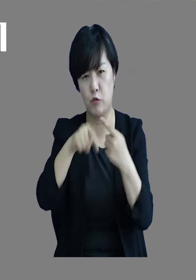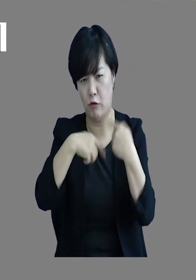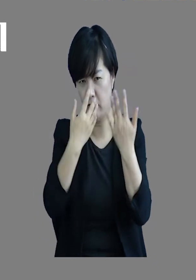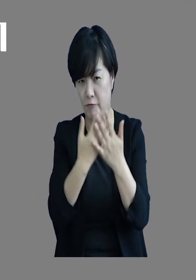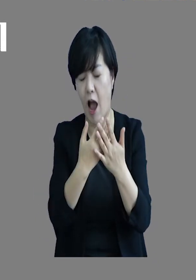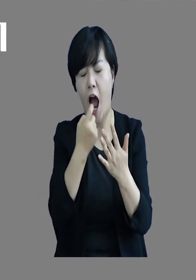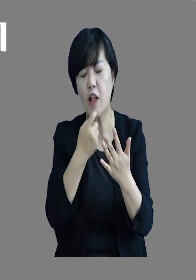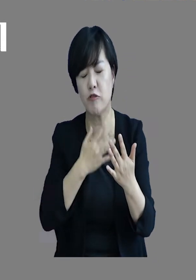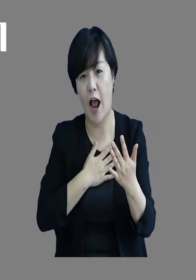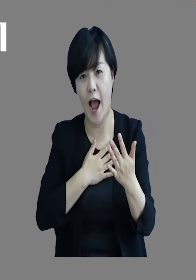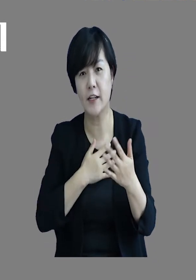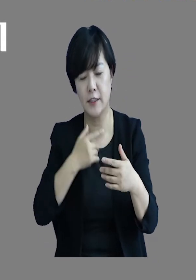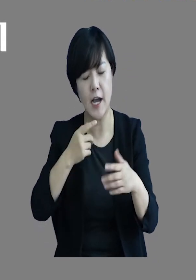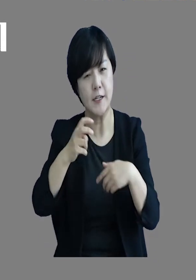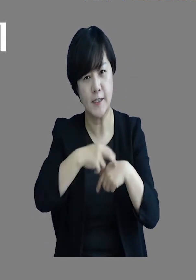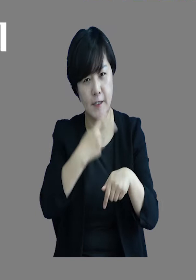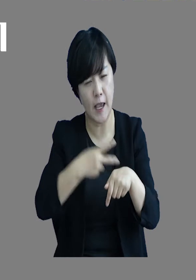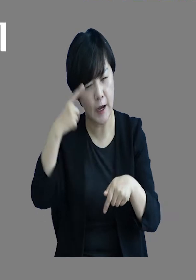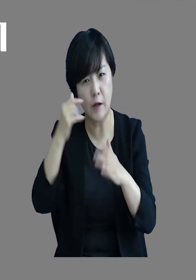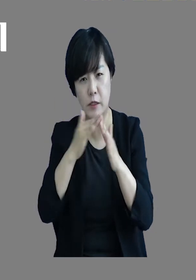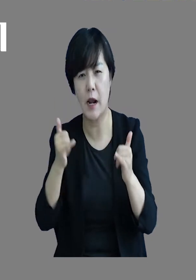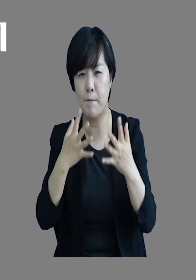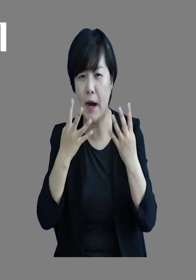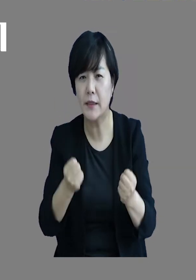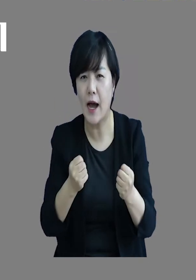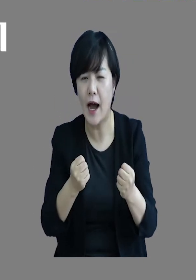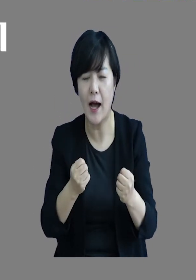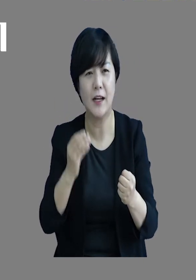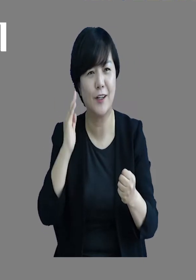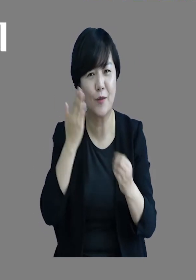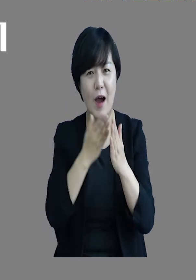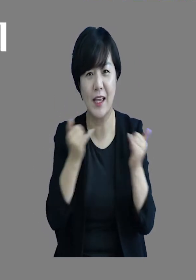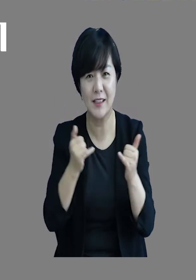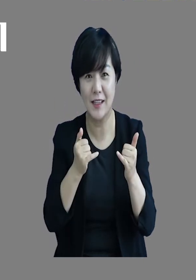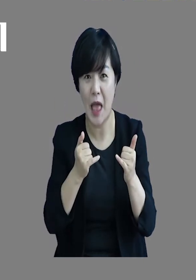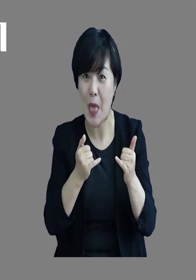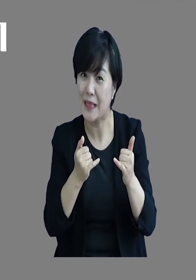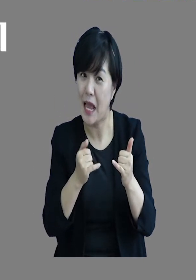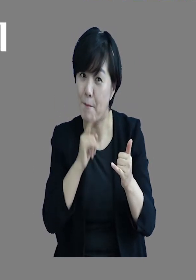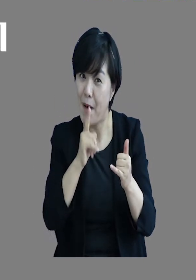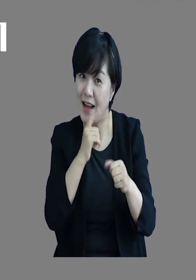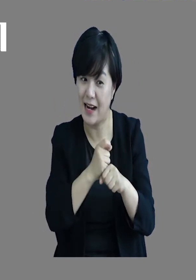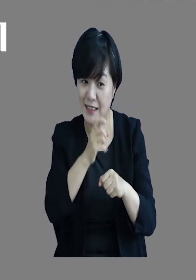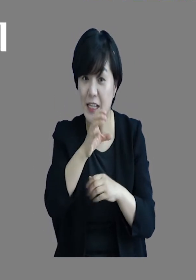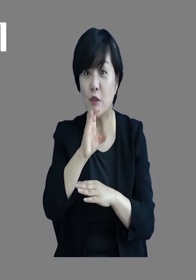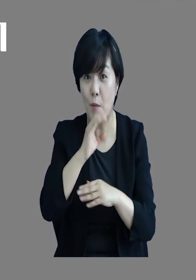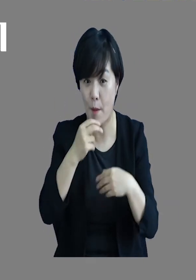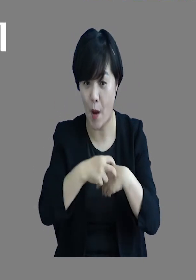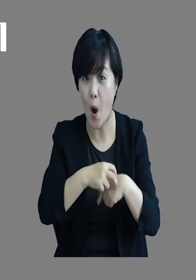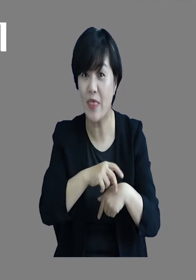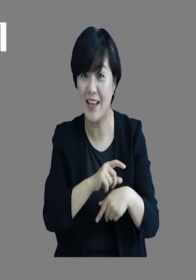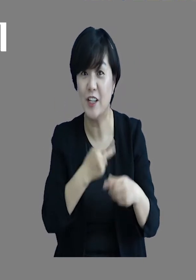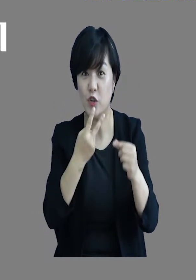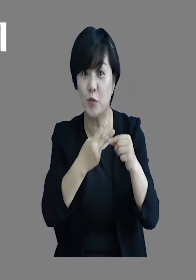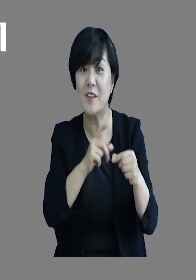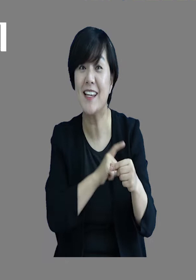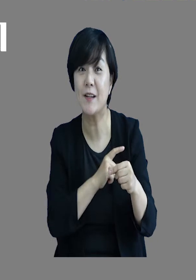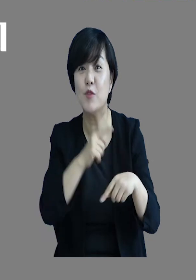수어를 할 줄 아는 의사와 간호사가 많은데요. 그래서 농인들이 이곳을 부르는 또 다른 이름은